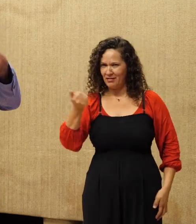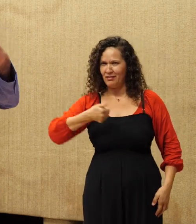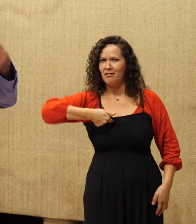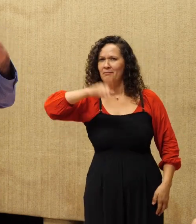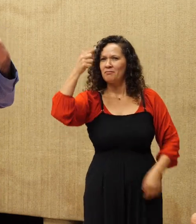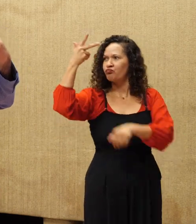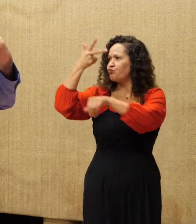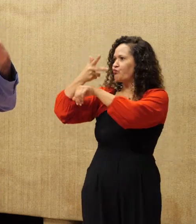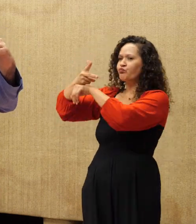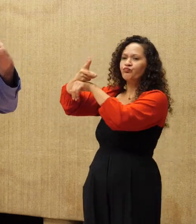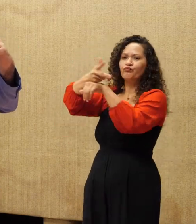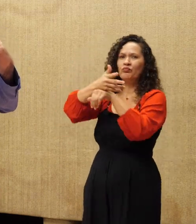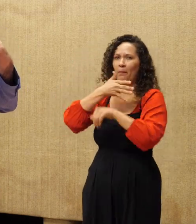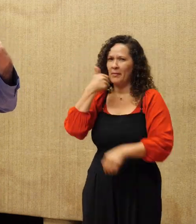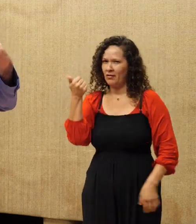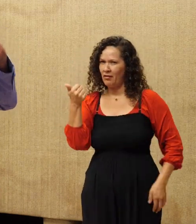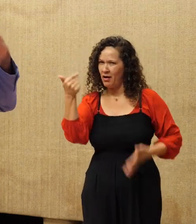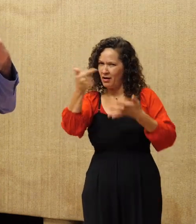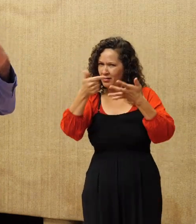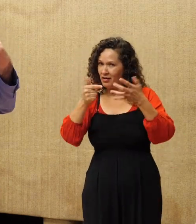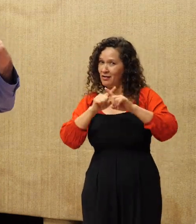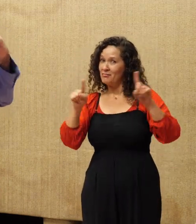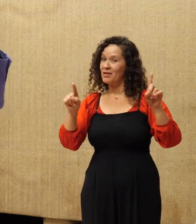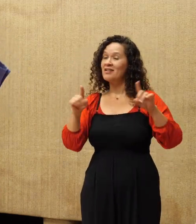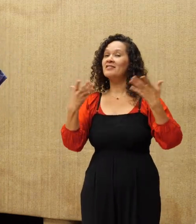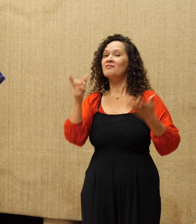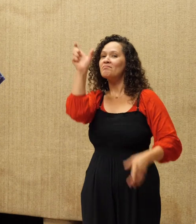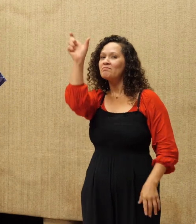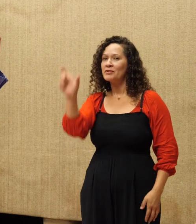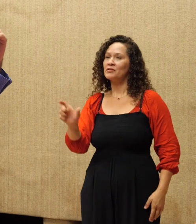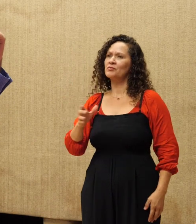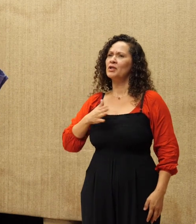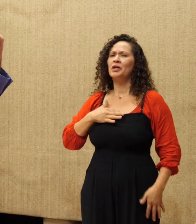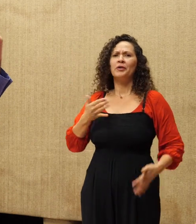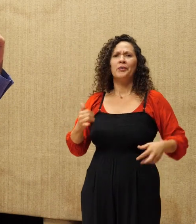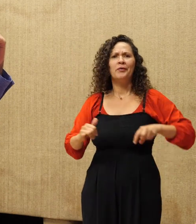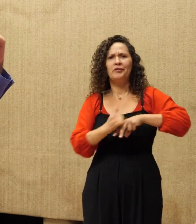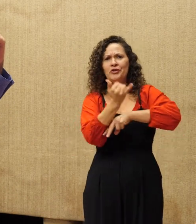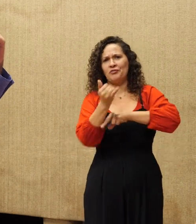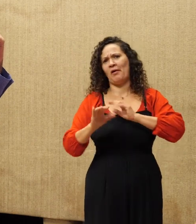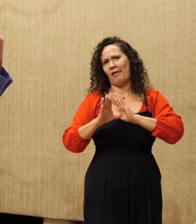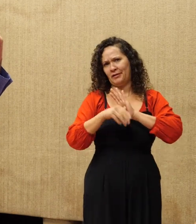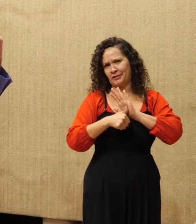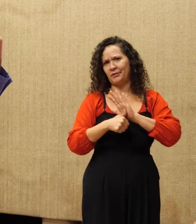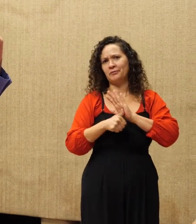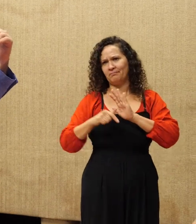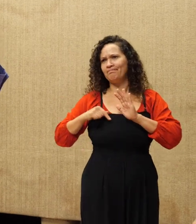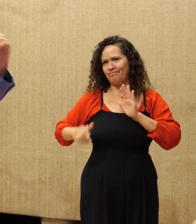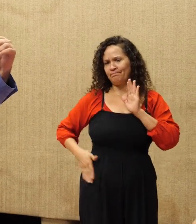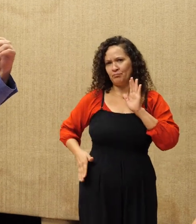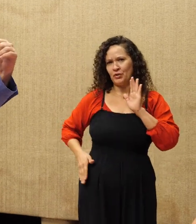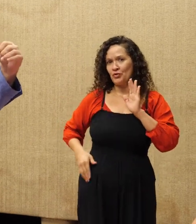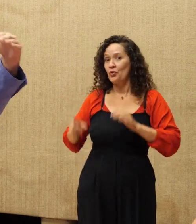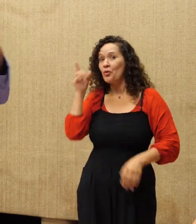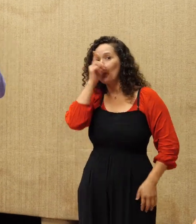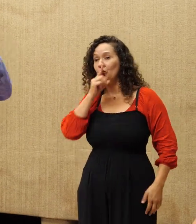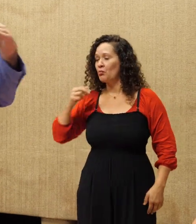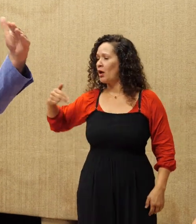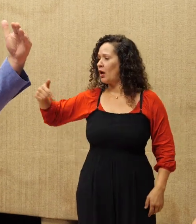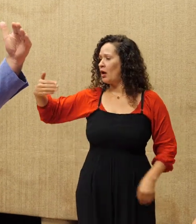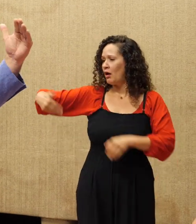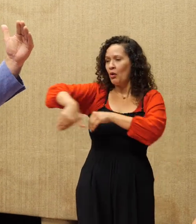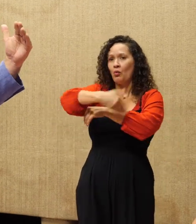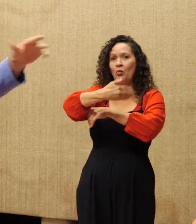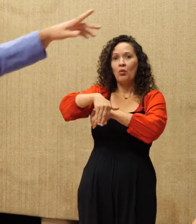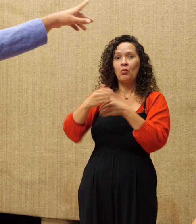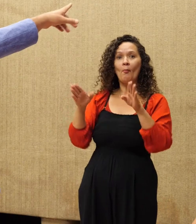mais câmeras de segurança, melhor, mas ser humano. Eu fui vítima agora de um assalto, né, em pleno domingo, numa rua onde